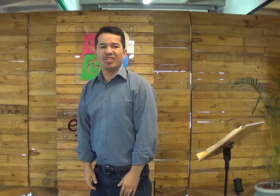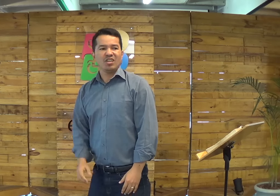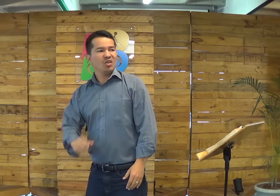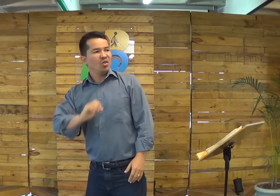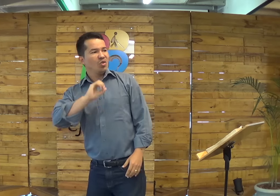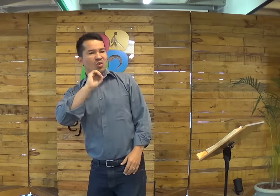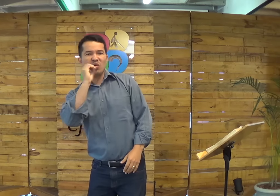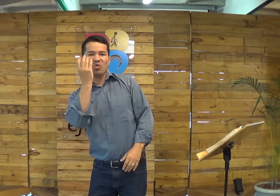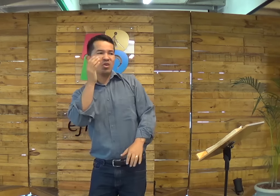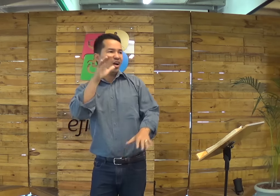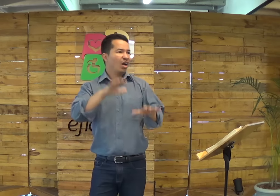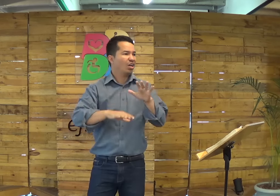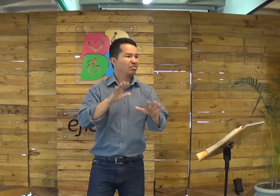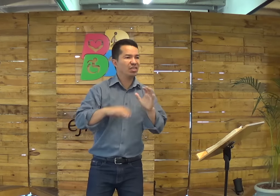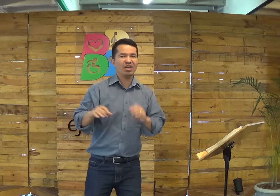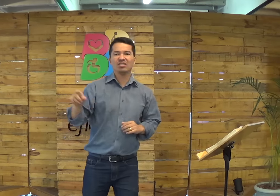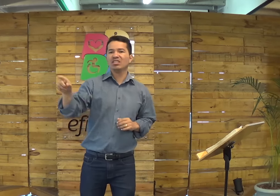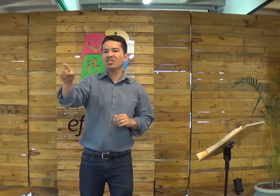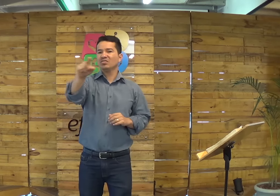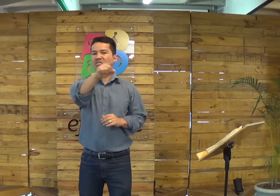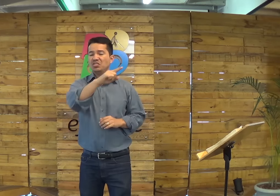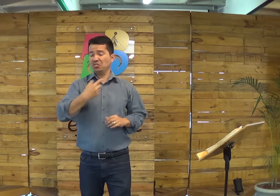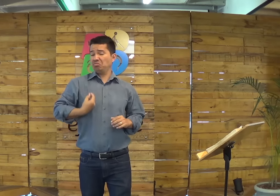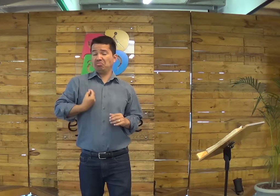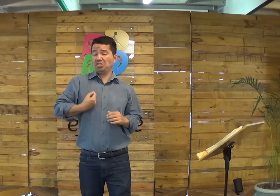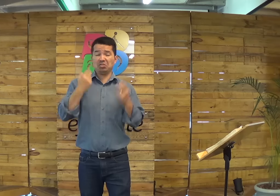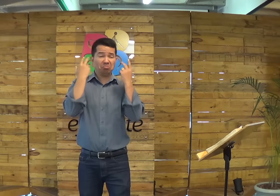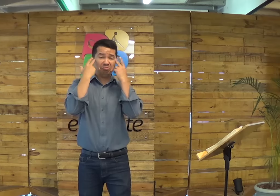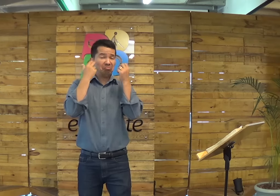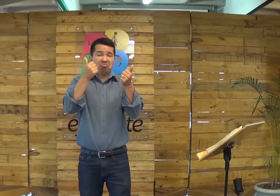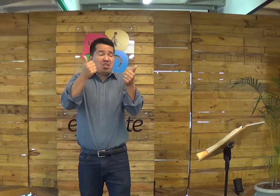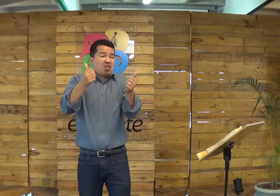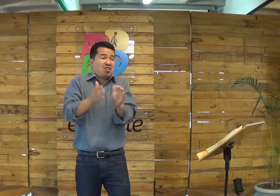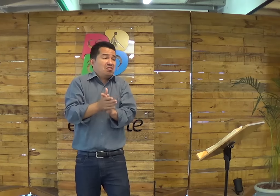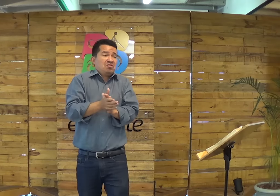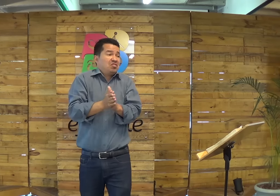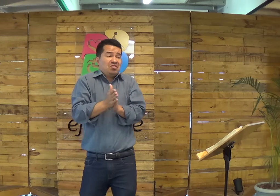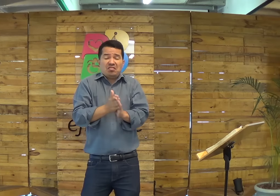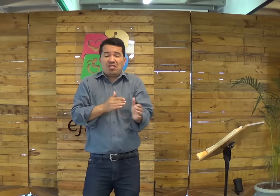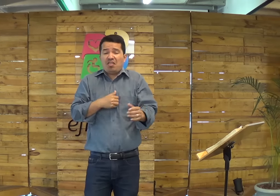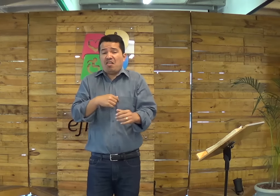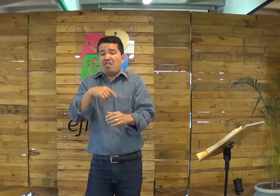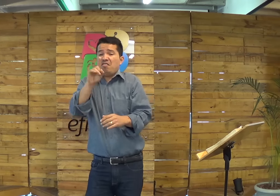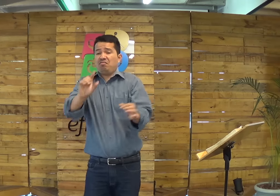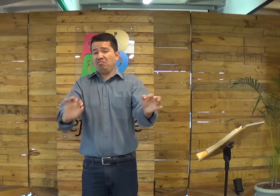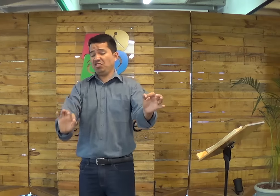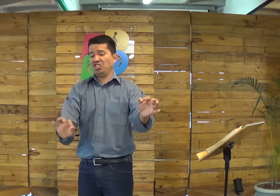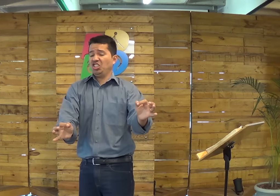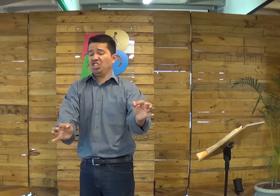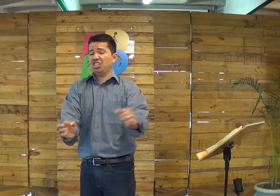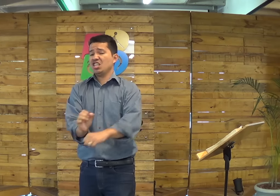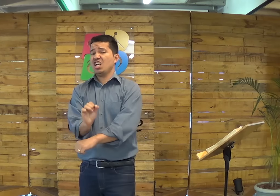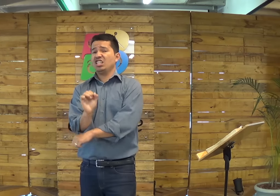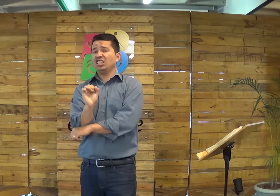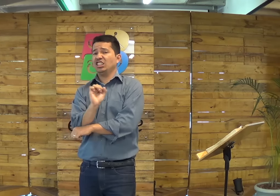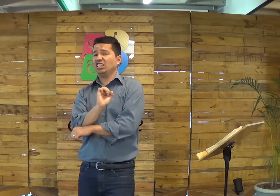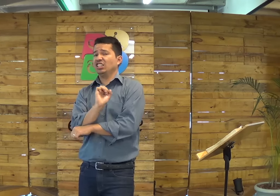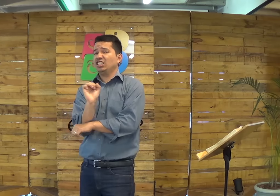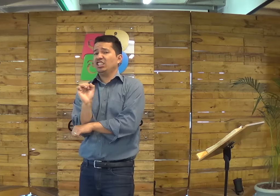foi ou às vezes também você tá tendo ali uma vida normal né Você